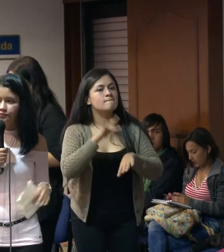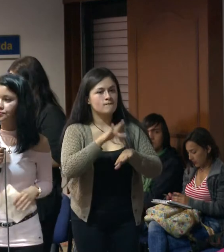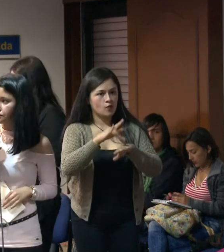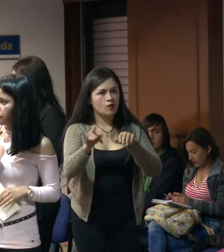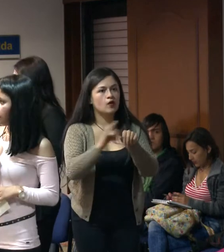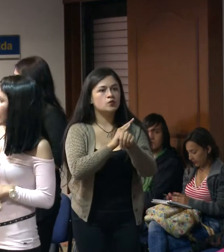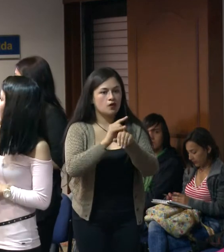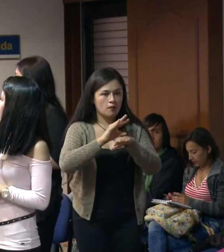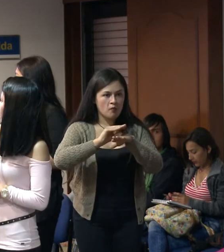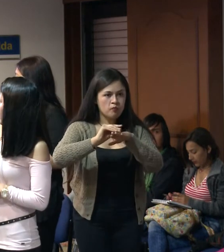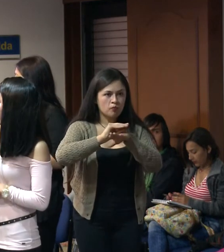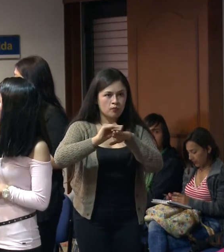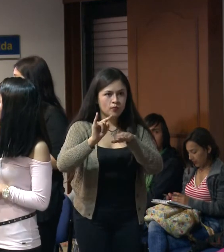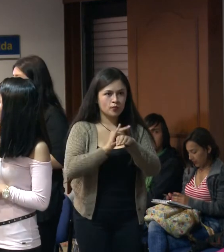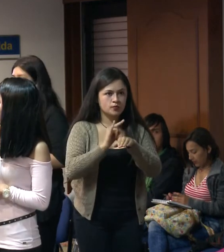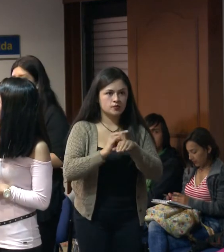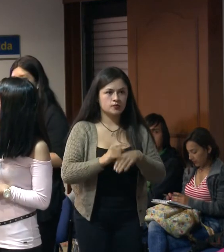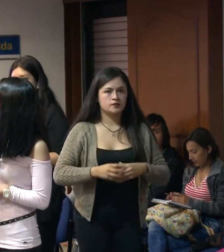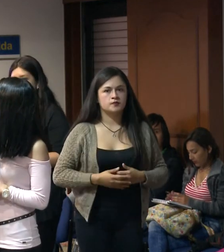no.